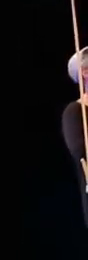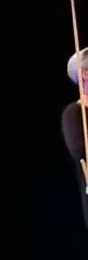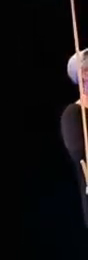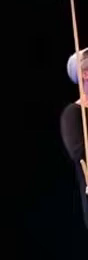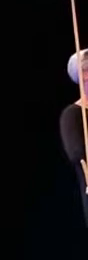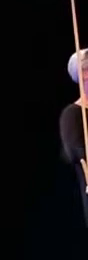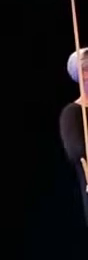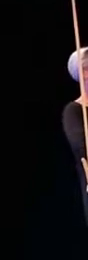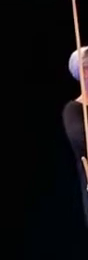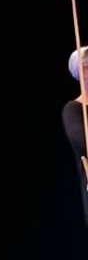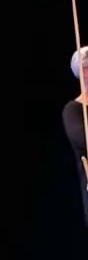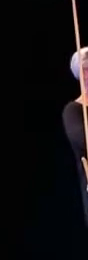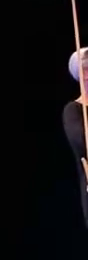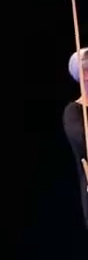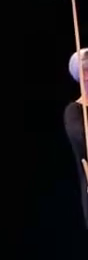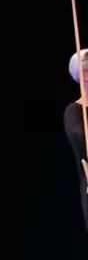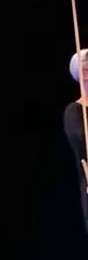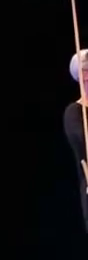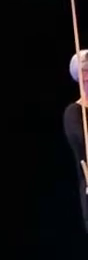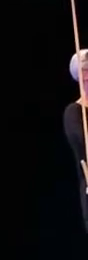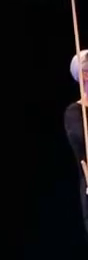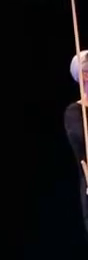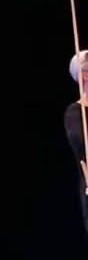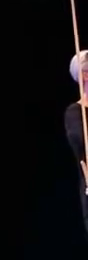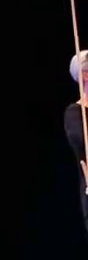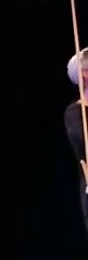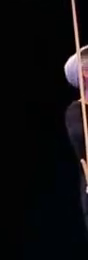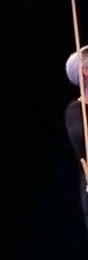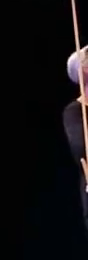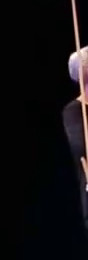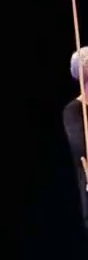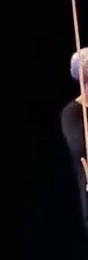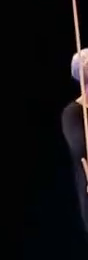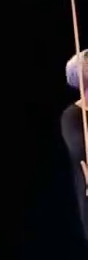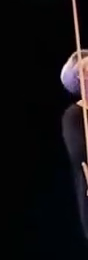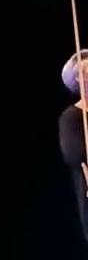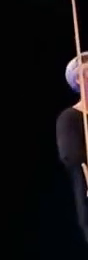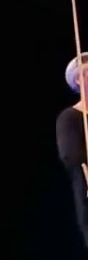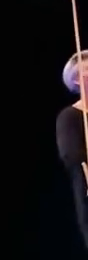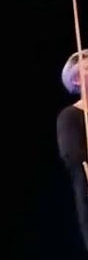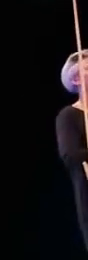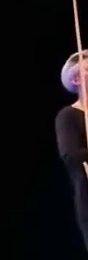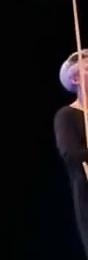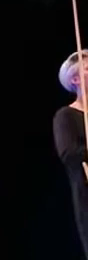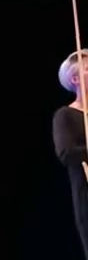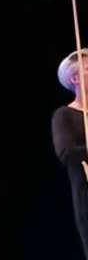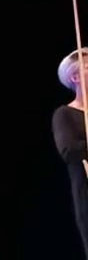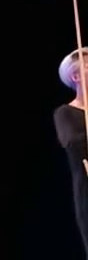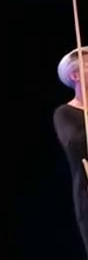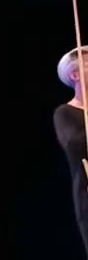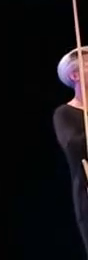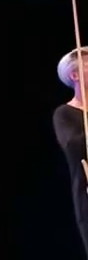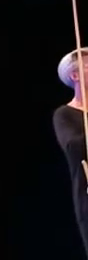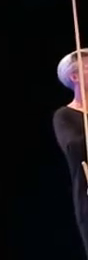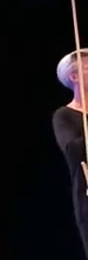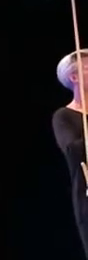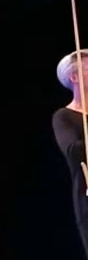är extra viktigt. Varför är det det? Jo, för att ett av de mest framgångsrika